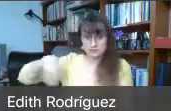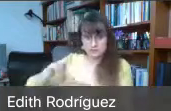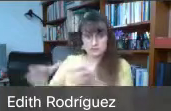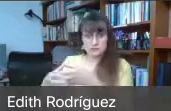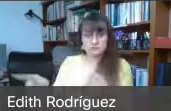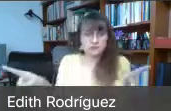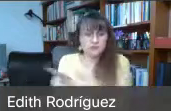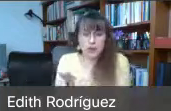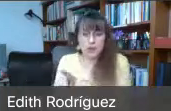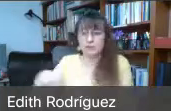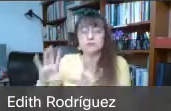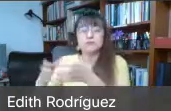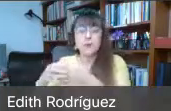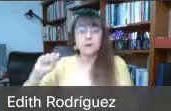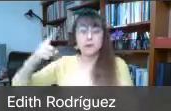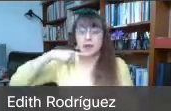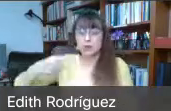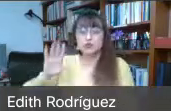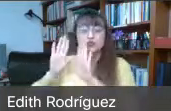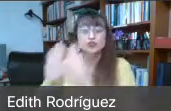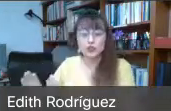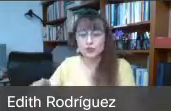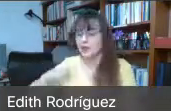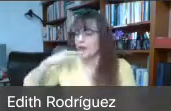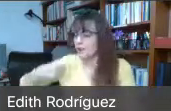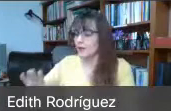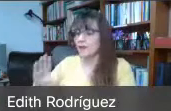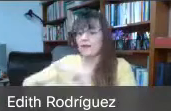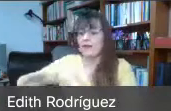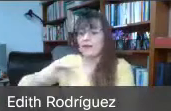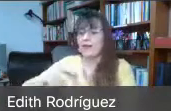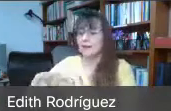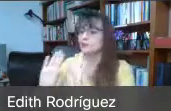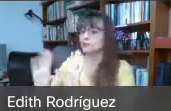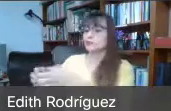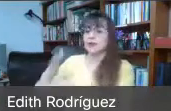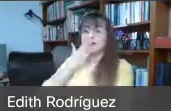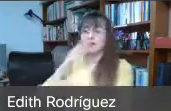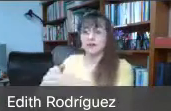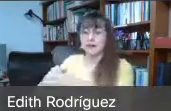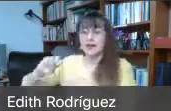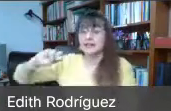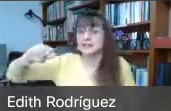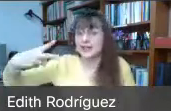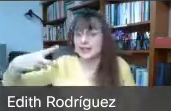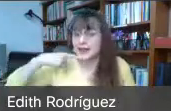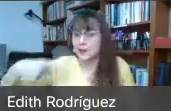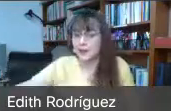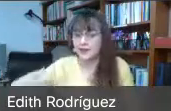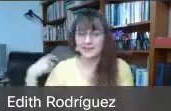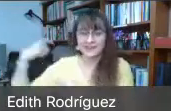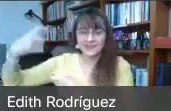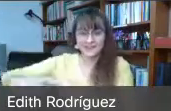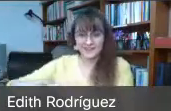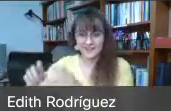Podemos hacer una similitud a las comunidades lingüísticas minoritarias, donde su primera lengua, su primer idioma, es la lengua que esté